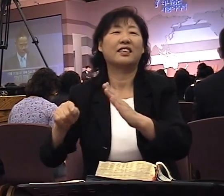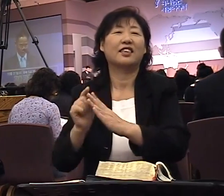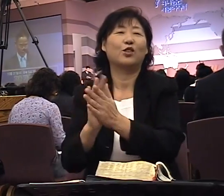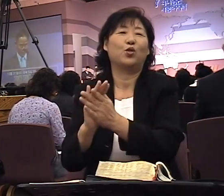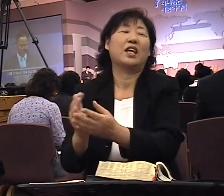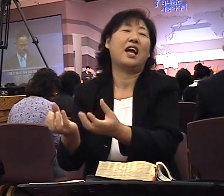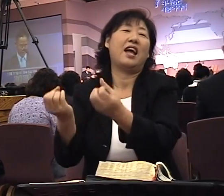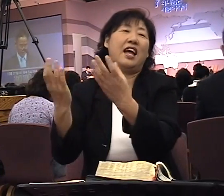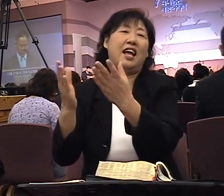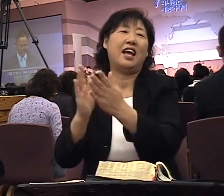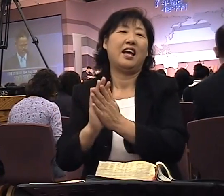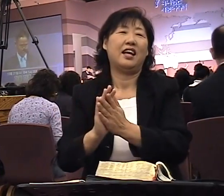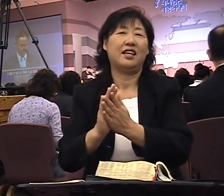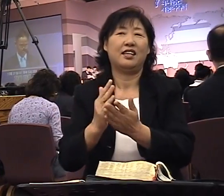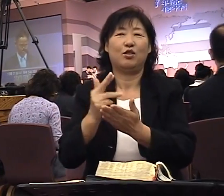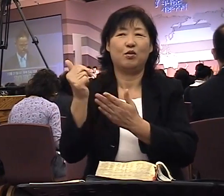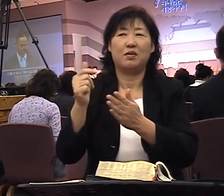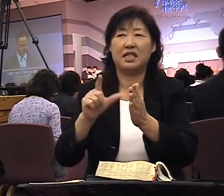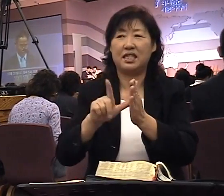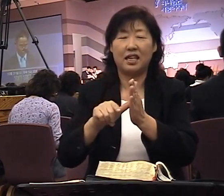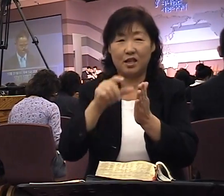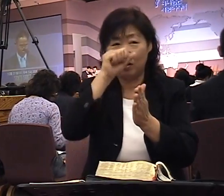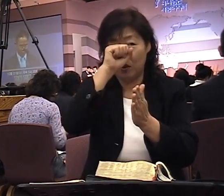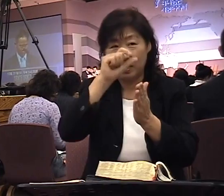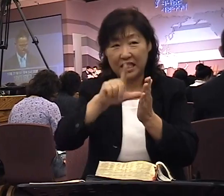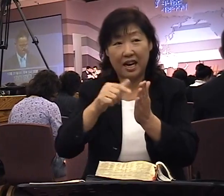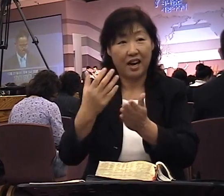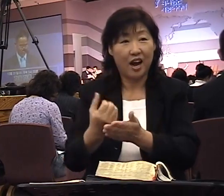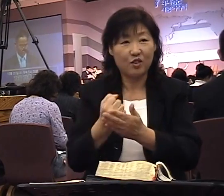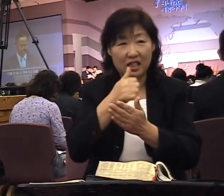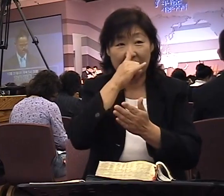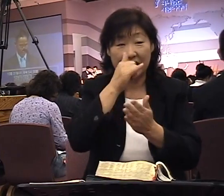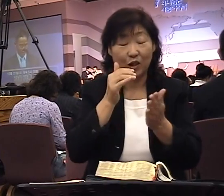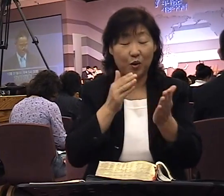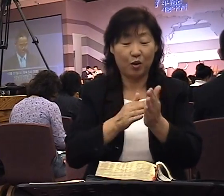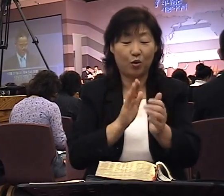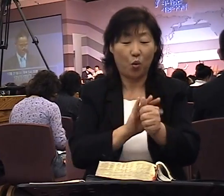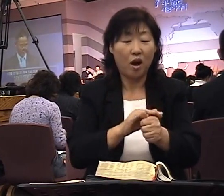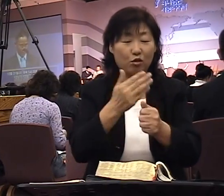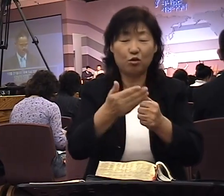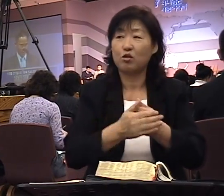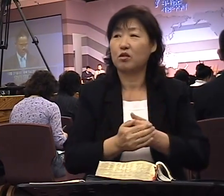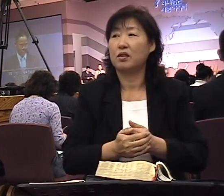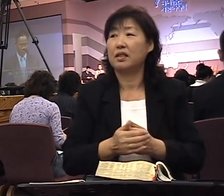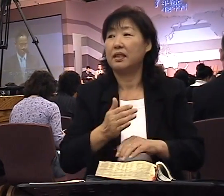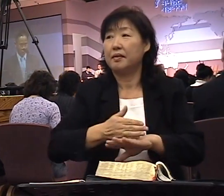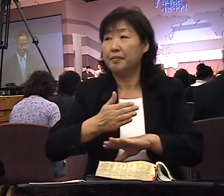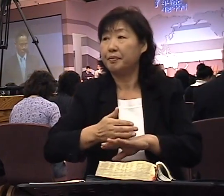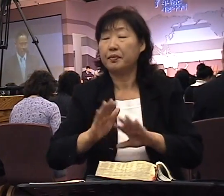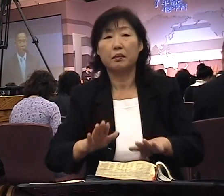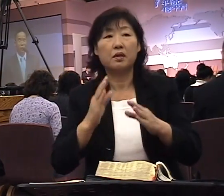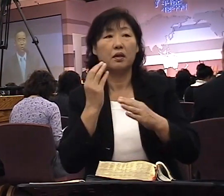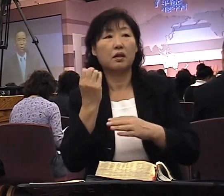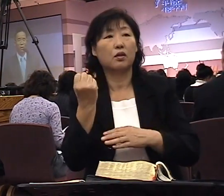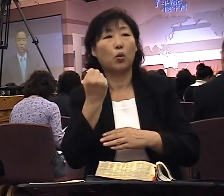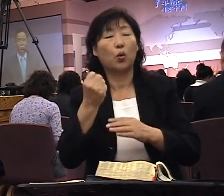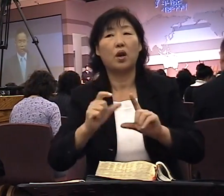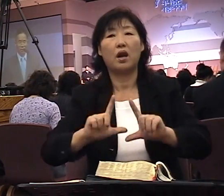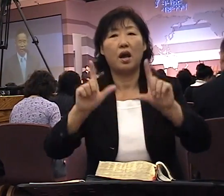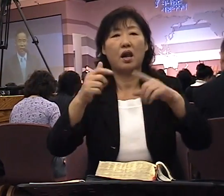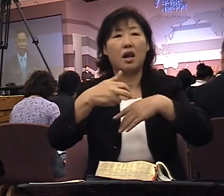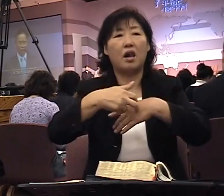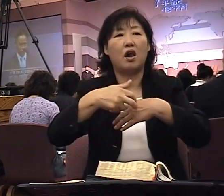와서 의미 있는 시간, 좋은 시간 가질 수 있도록 도와주시면 감사하겠습니다. 이번 토요일